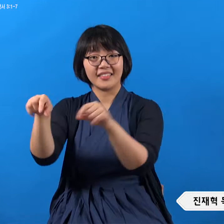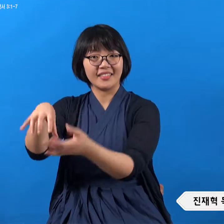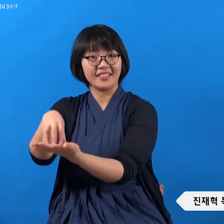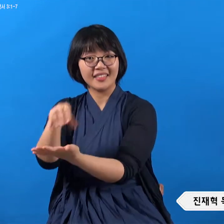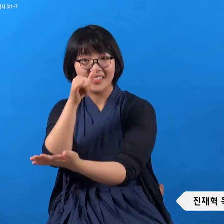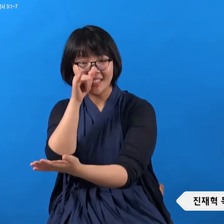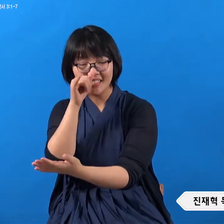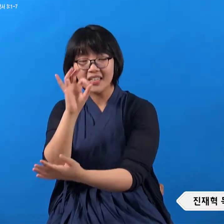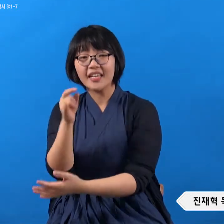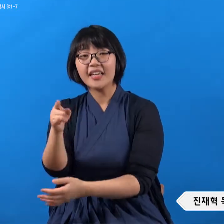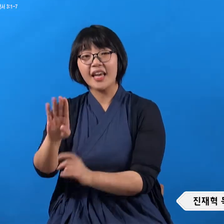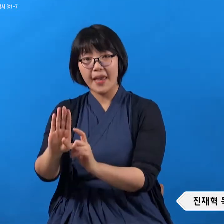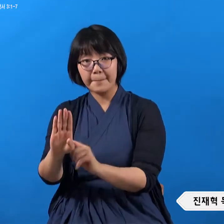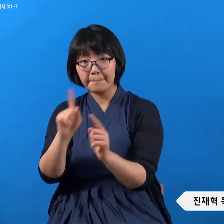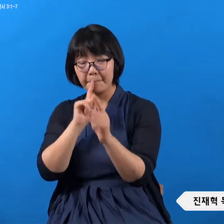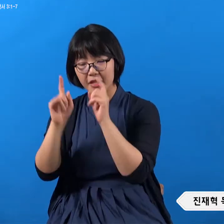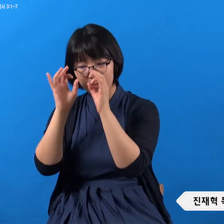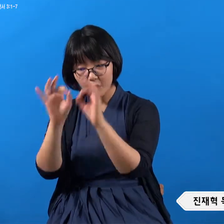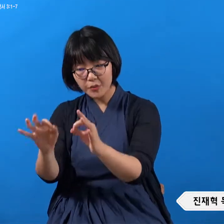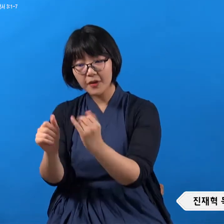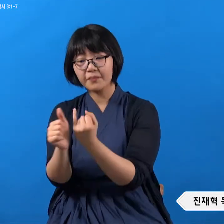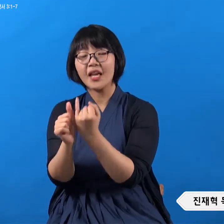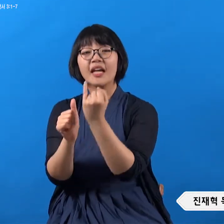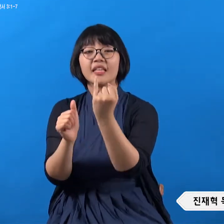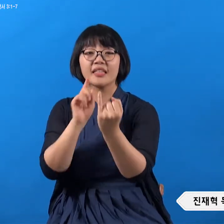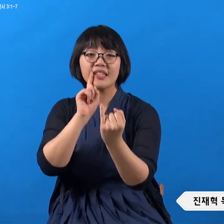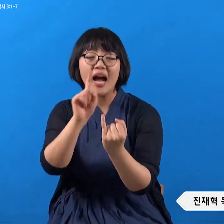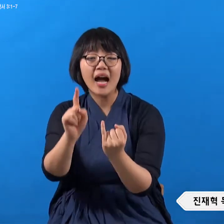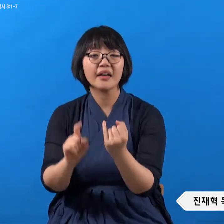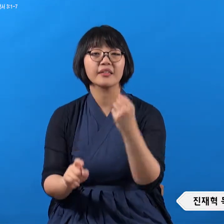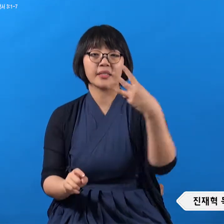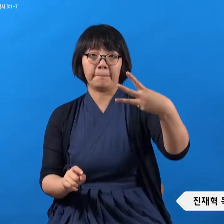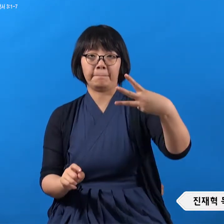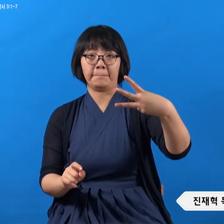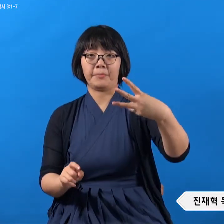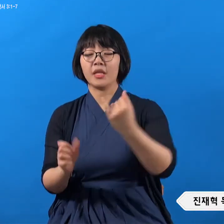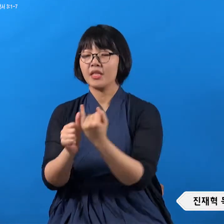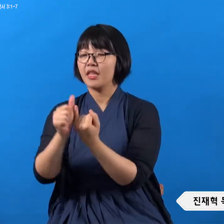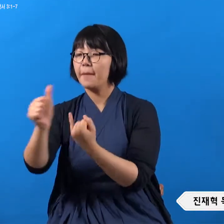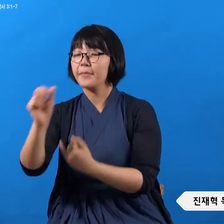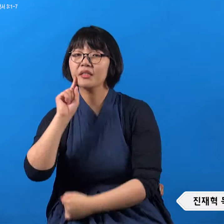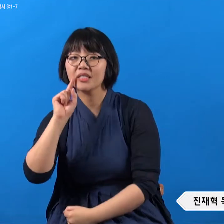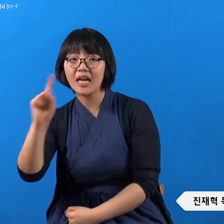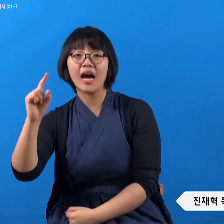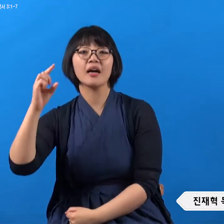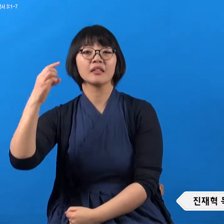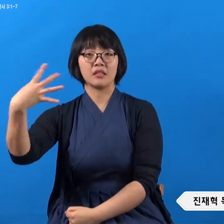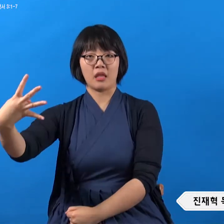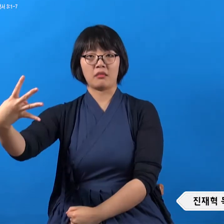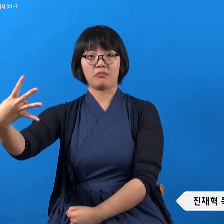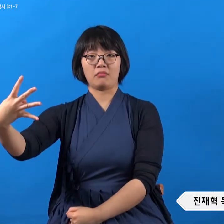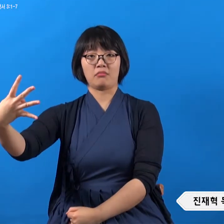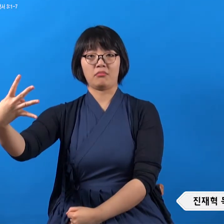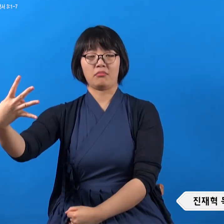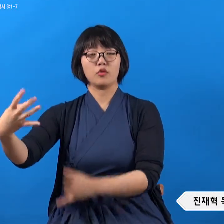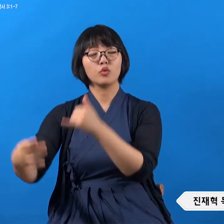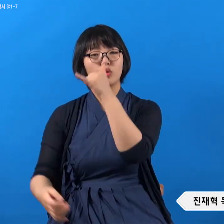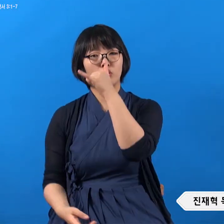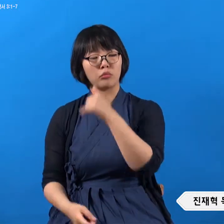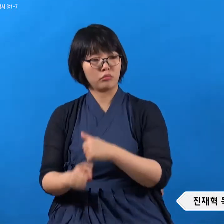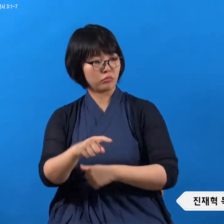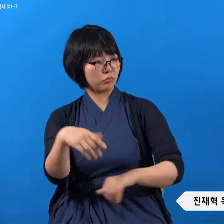등장합니다. 에베소서에는 아내들에 대하여 3구절이 그리고 남편들에 대해서는